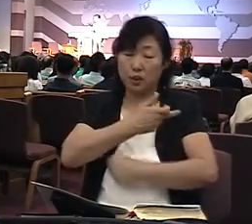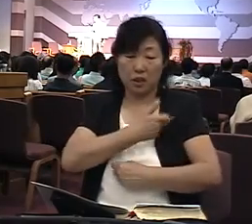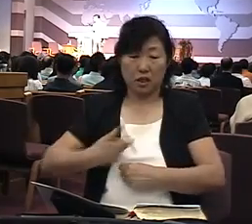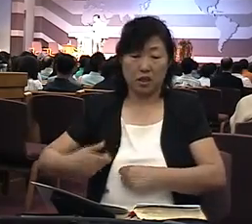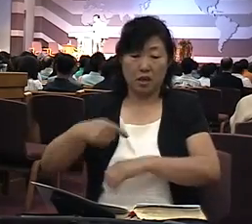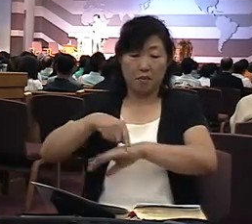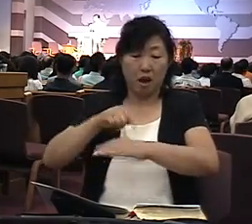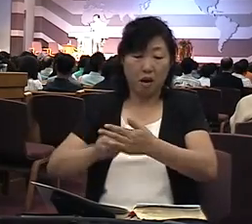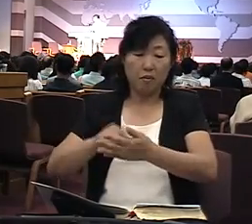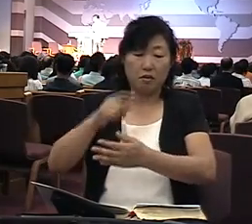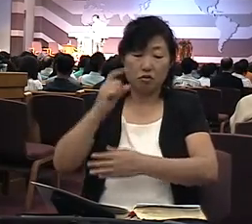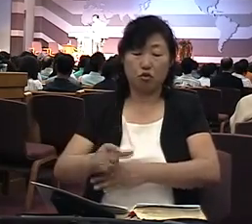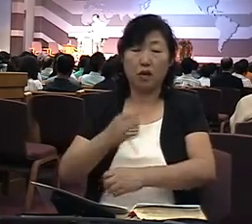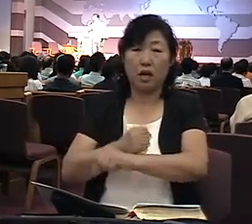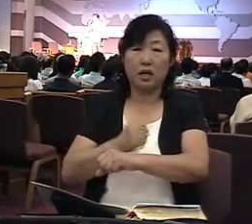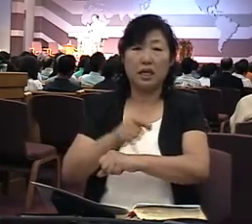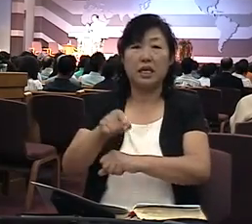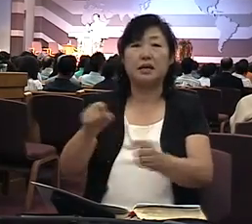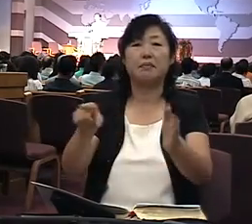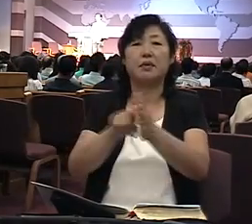굳게 하여 이 믿음에 거하라.